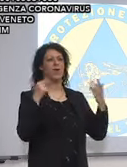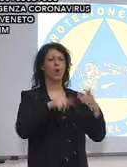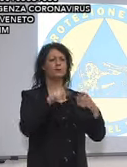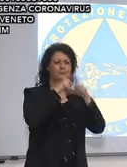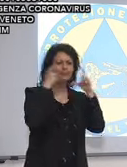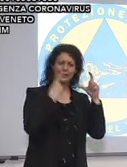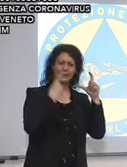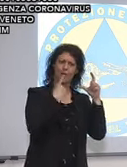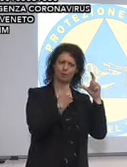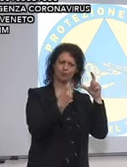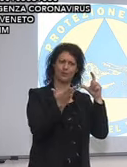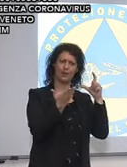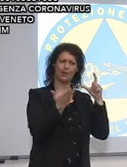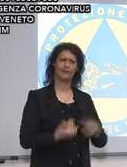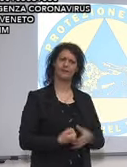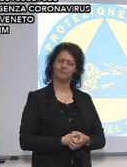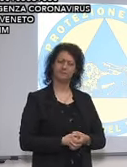rossa.